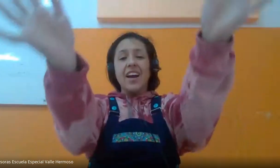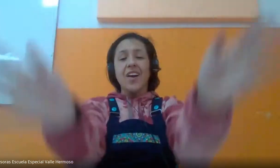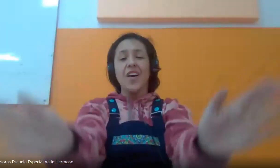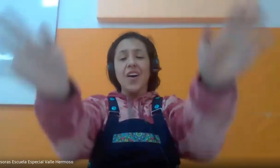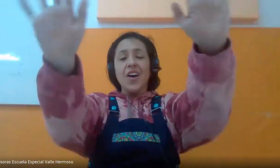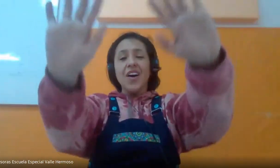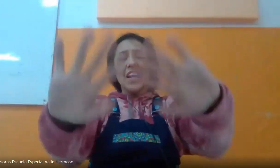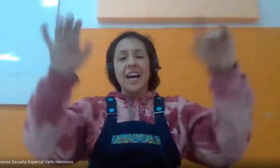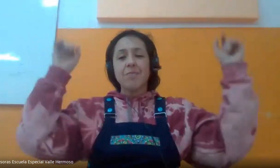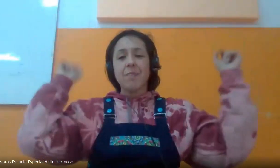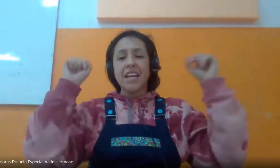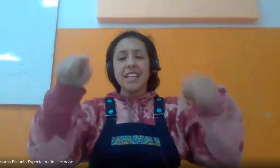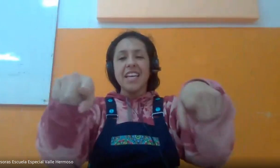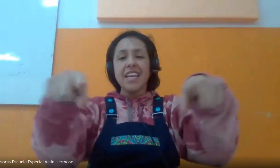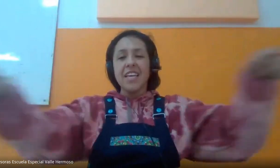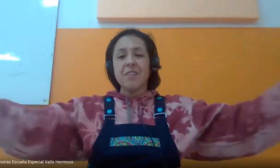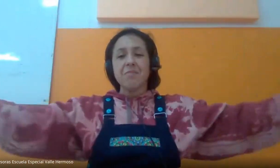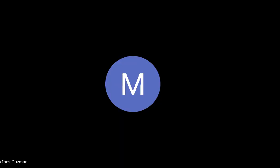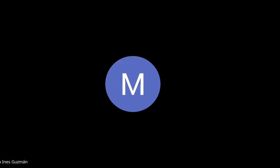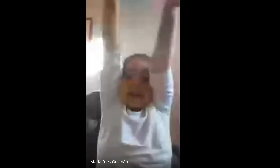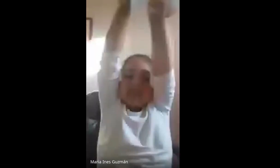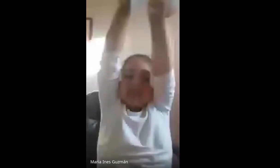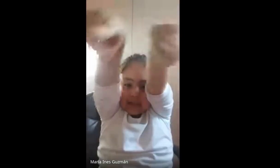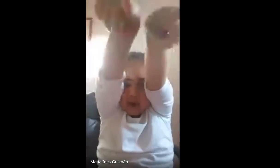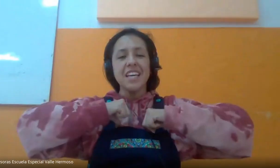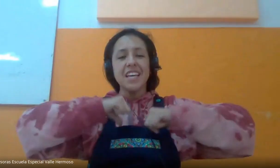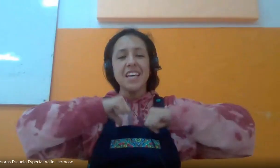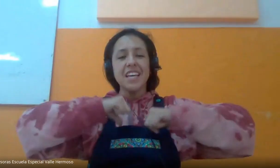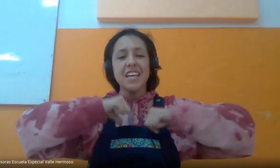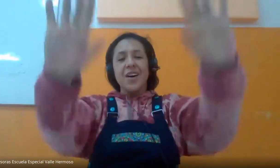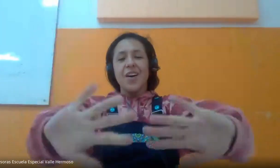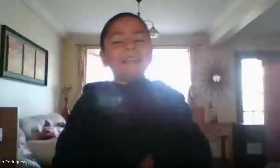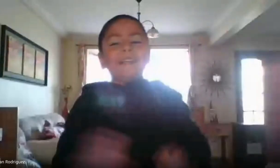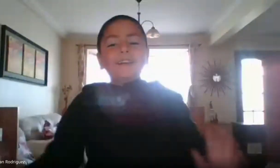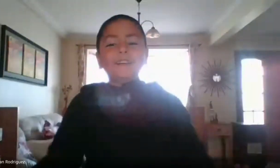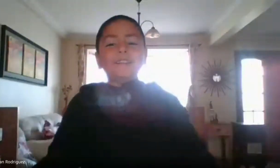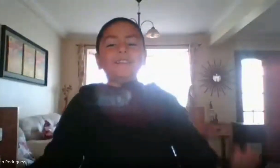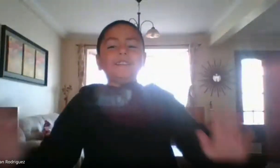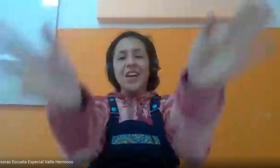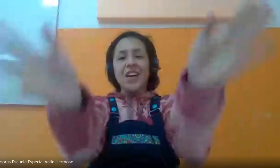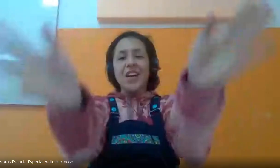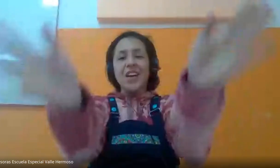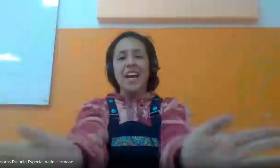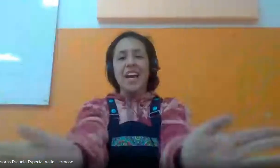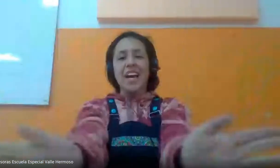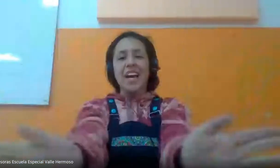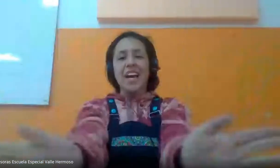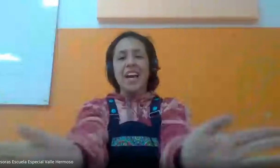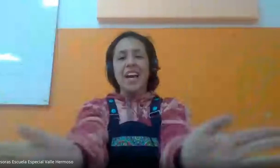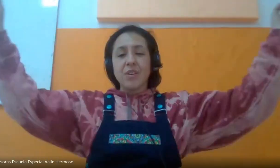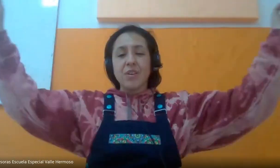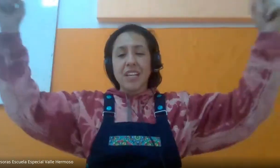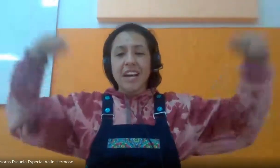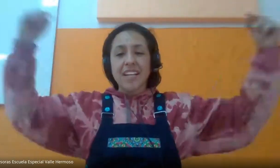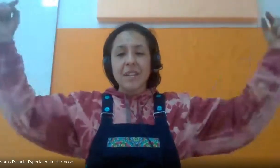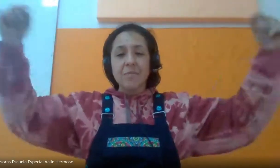hola, hola para ti y para mí. Hola, hola, nuestra clase